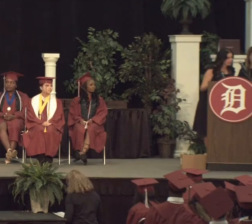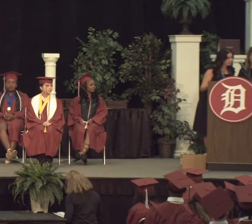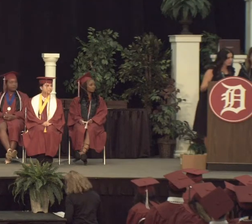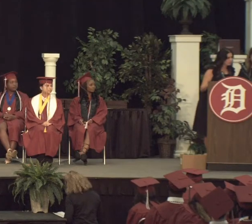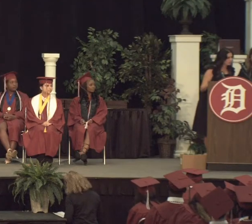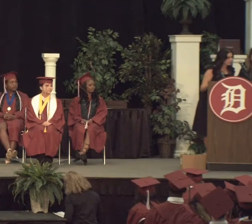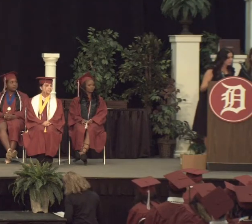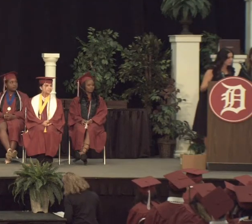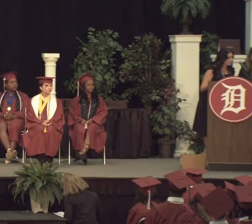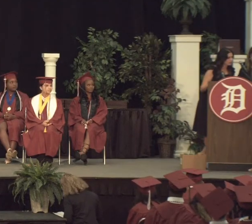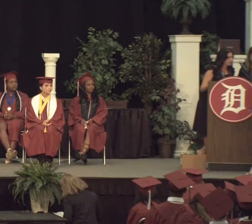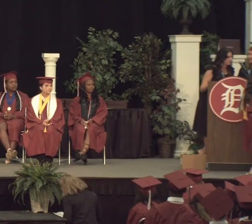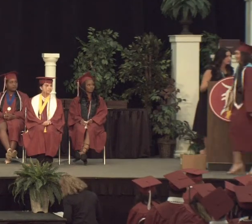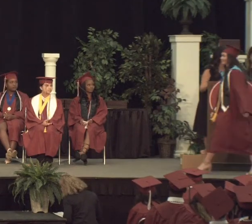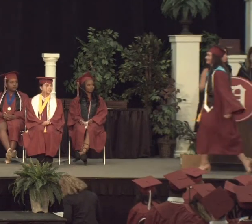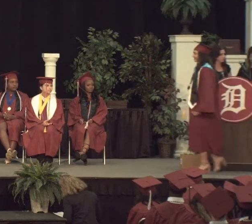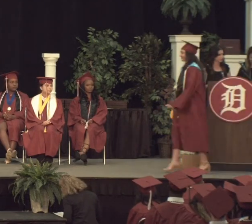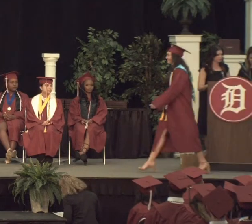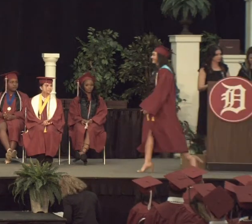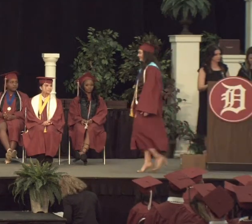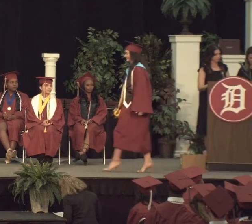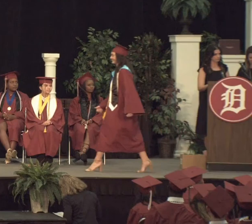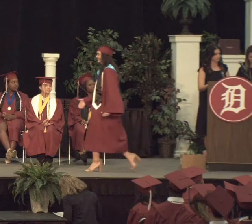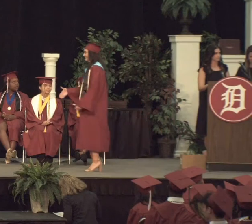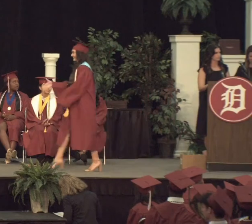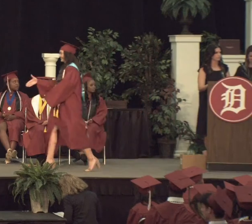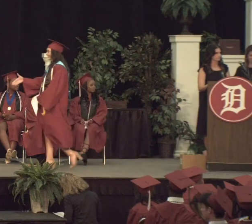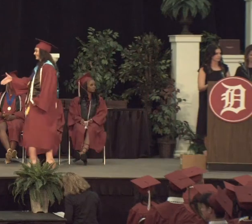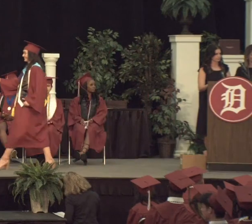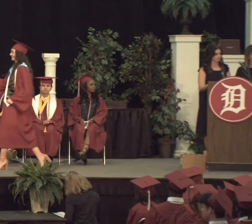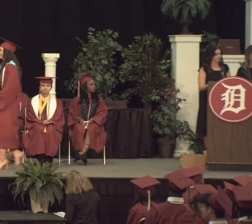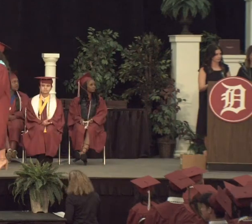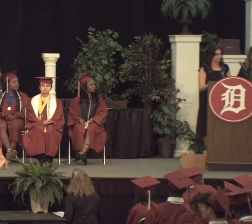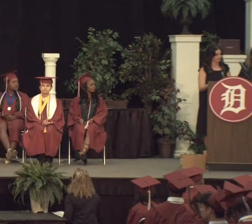Maria Lockwood, summa cum laude.